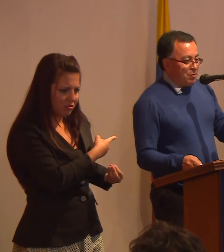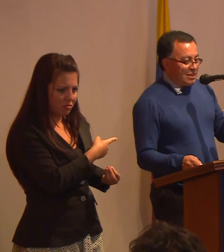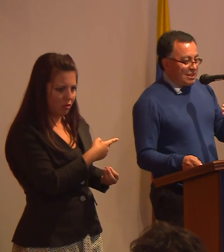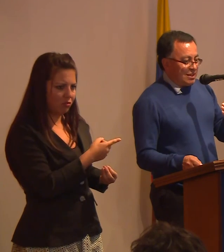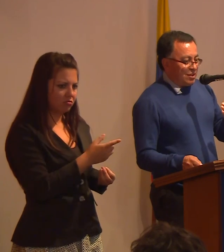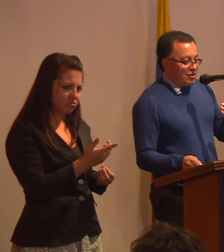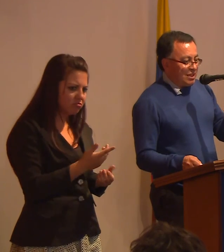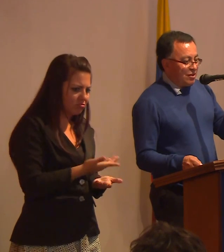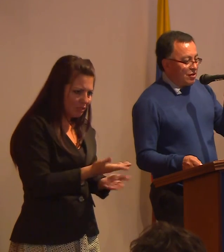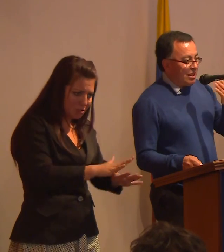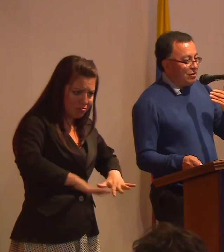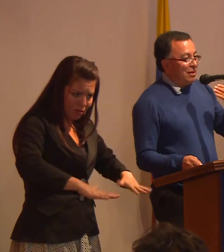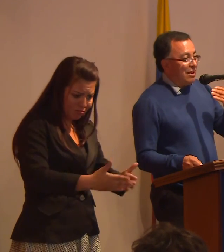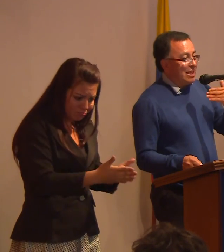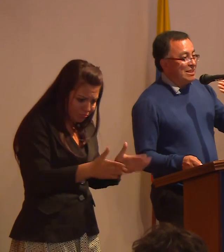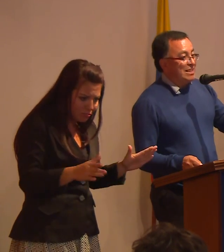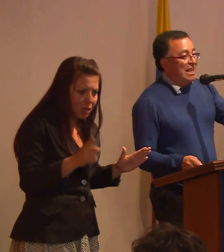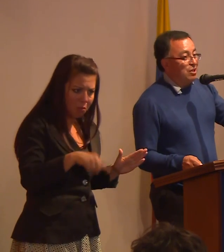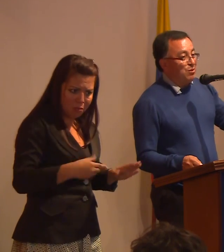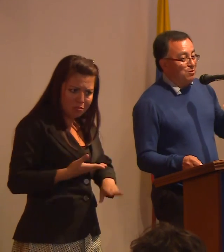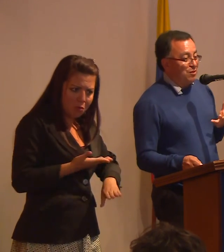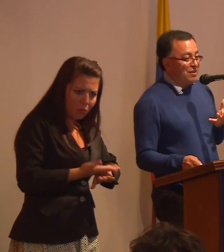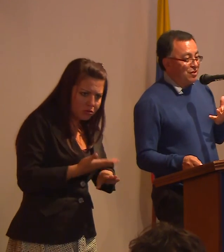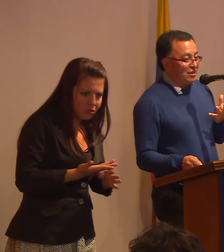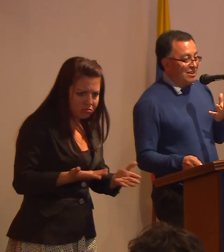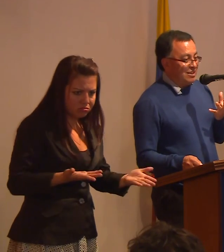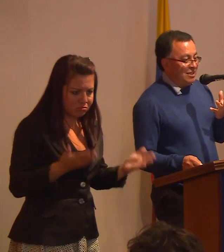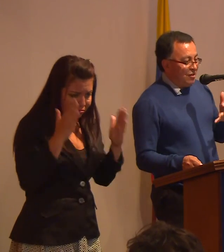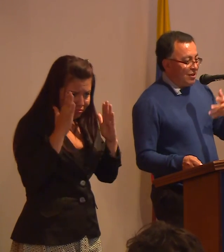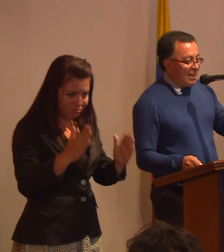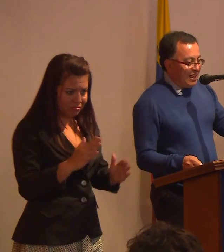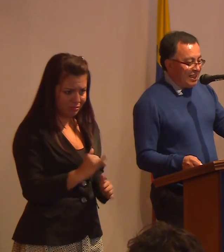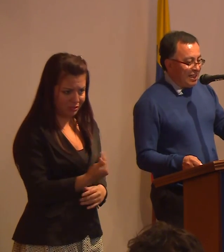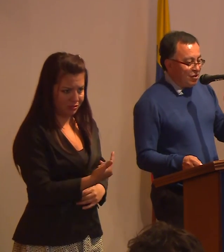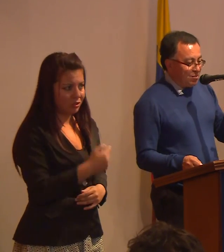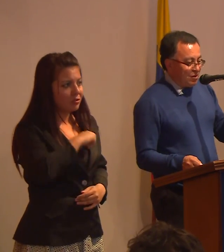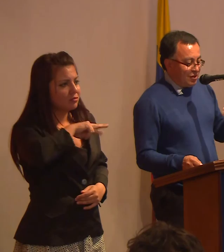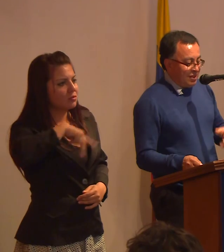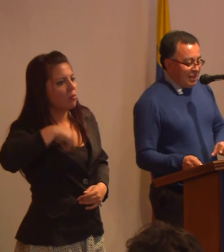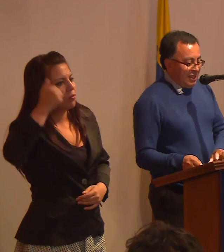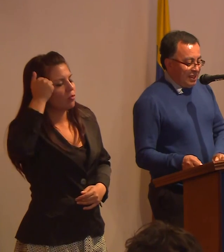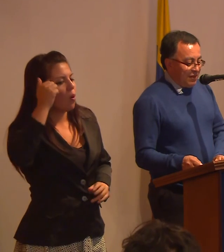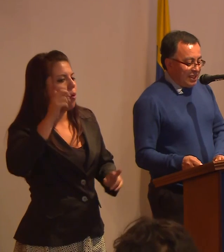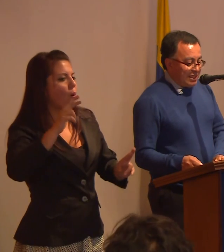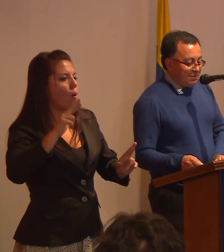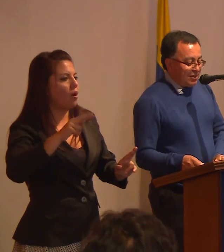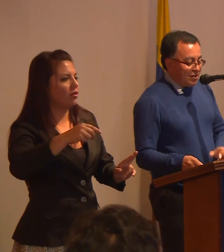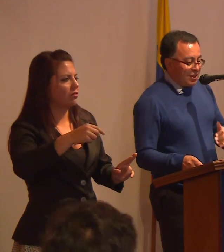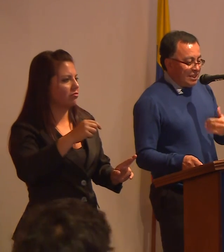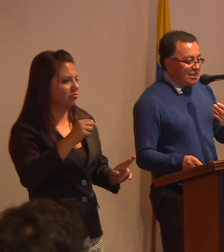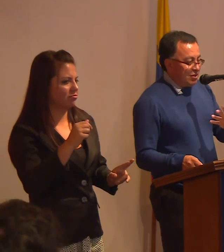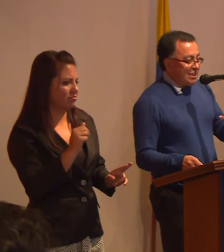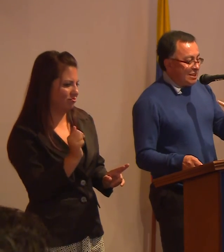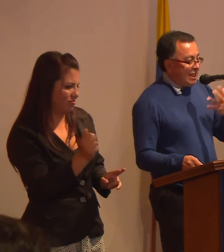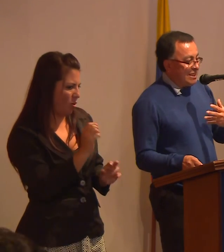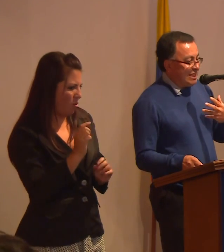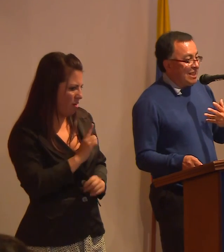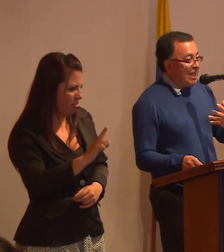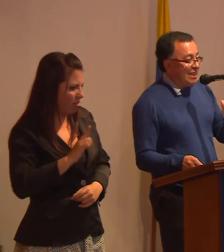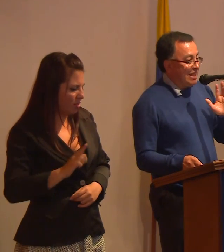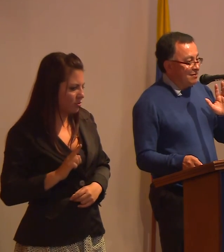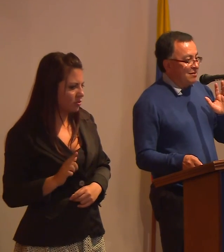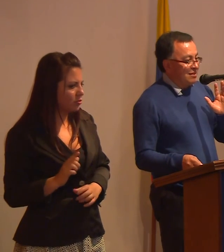estas propuestas. Entonces yo creo que es lo que habría que hacer ya como profesores, ojalá liderados por los diferentes espacios de organización, es